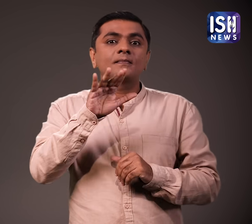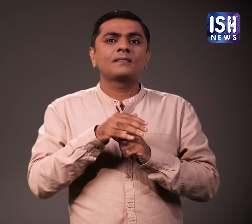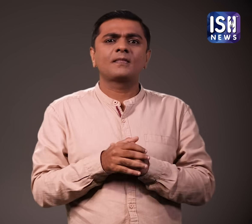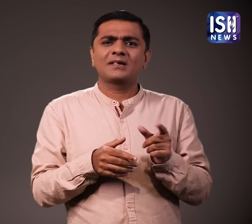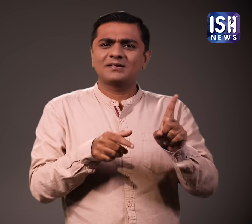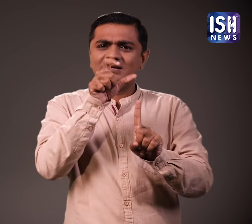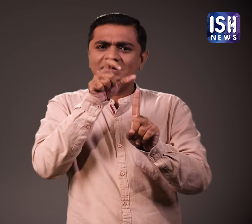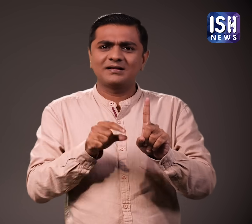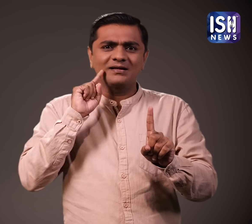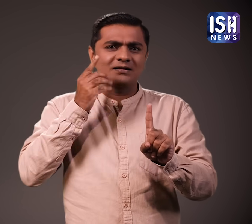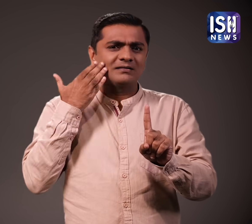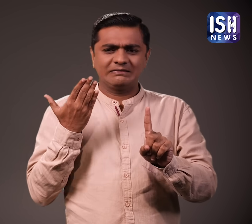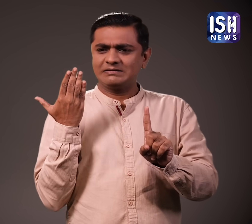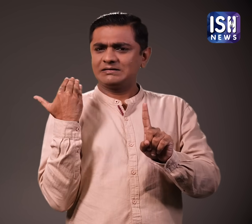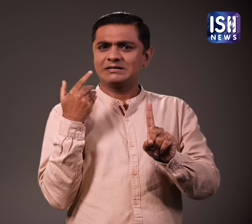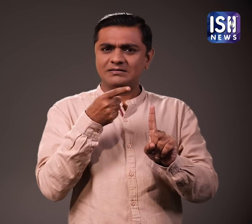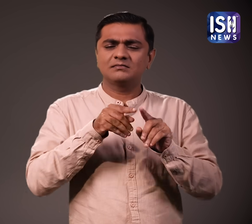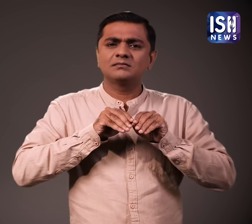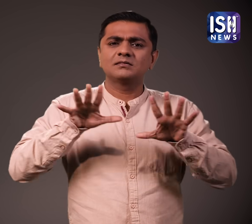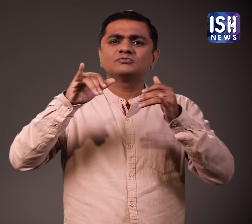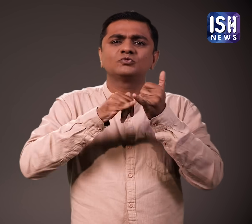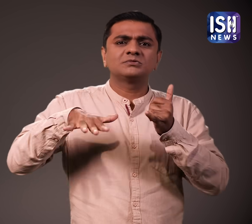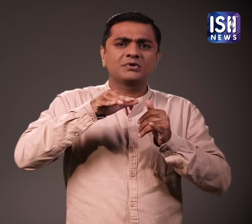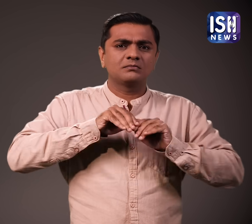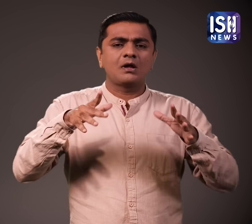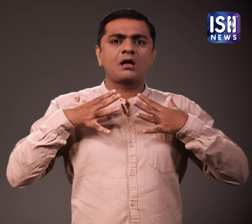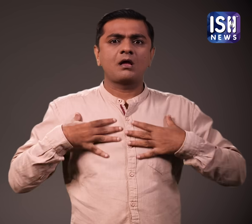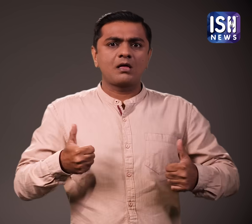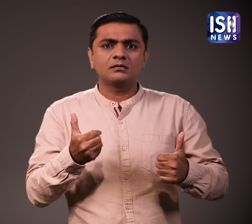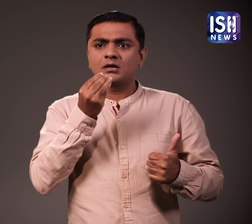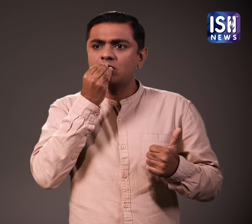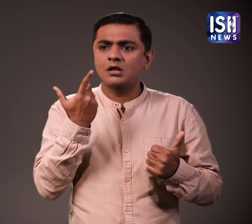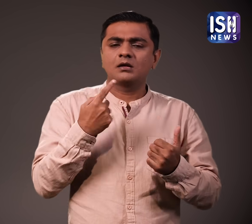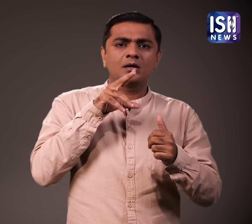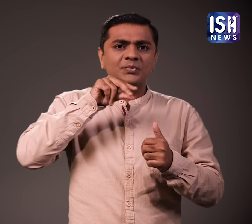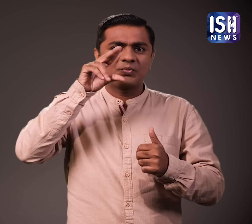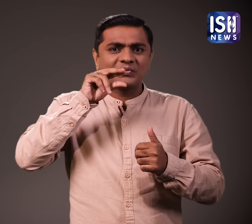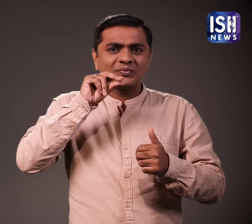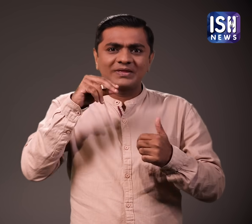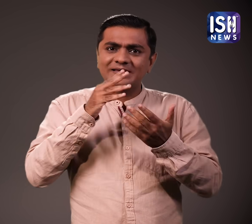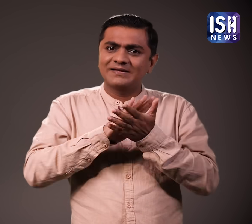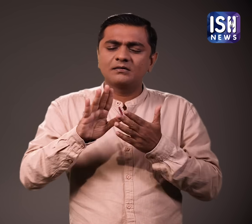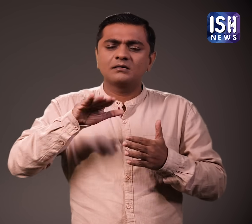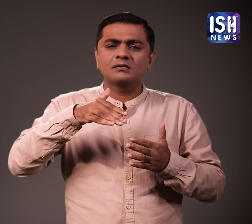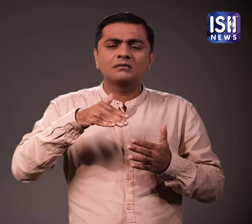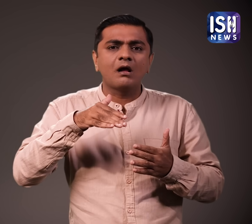पहले अदा ने सोशल मीडिया पर एक स्वास्ता अपडेट साजा किया था जिसके बाद उन्हें घंबीर दस्त और फूर्ड अलर्जी के कारण